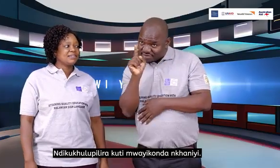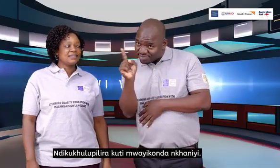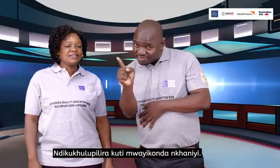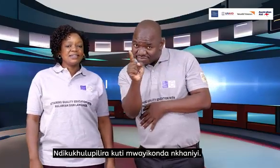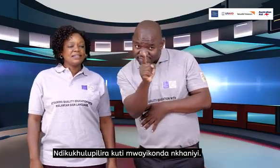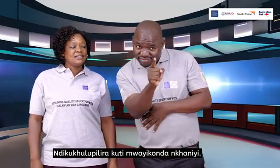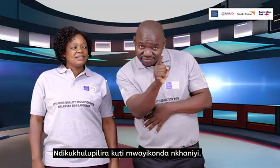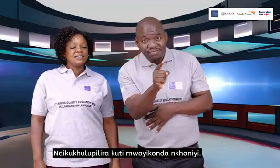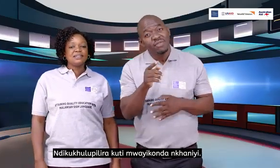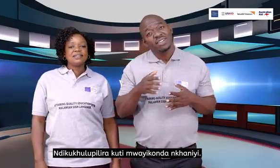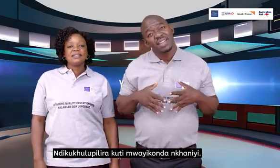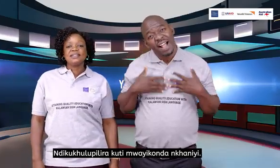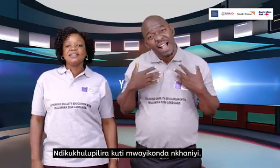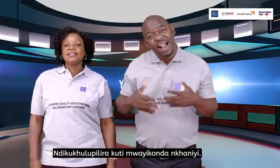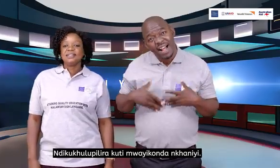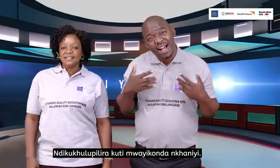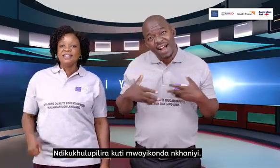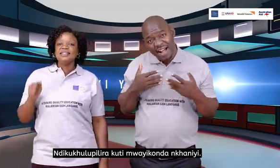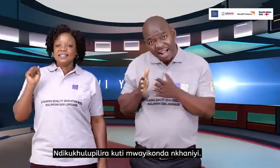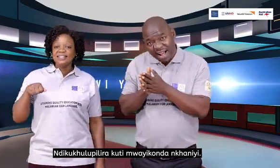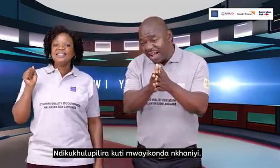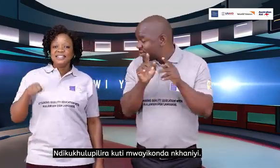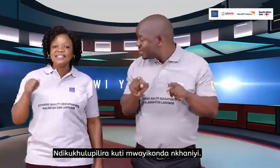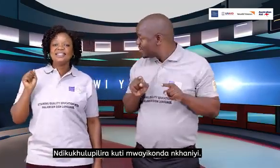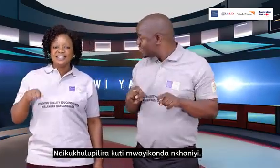Ndikukhulupirira kuti mwayikonda nkhaniyi.